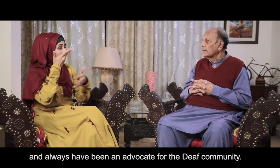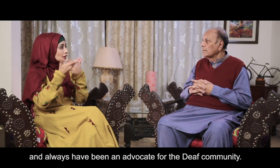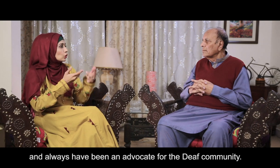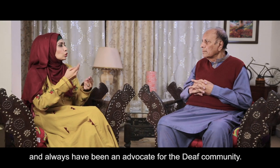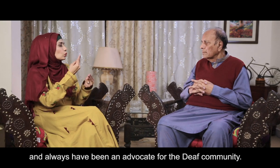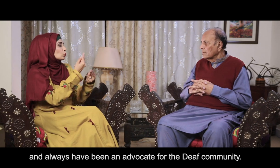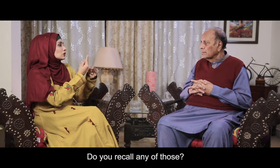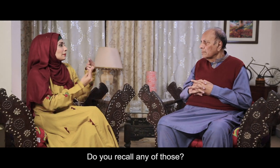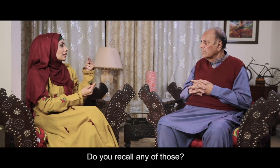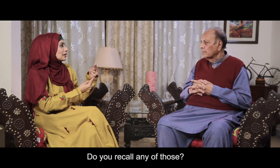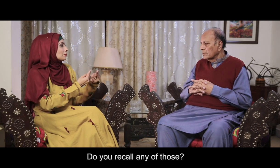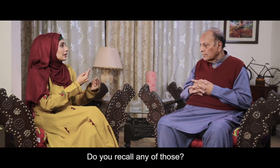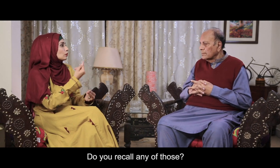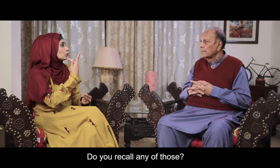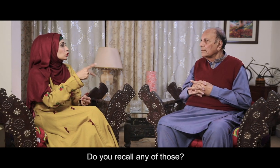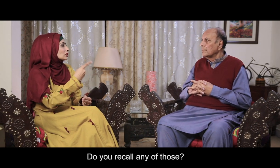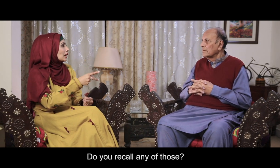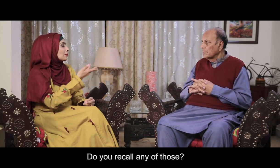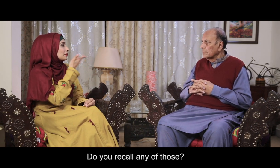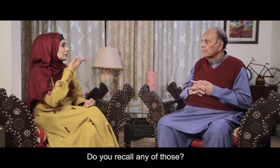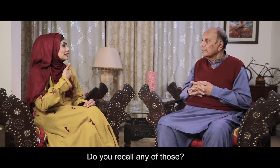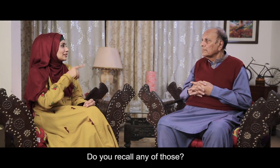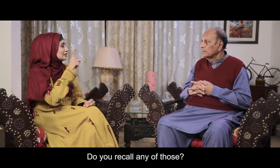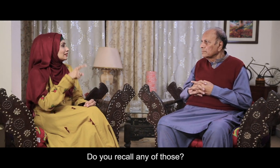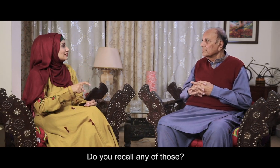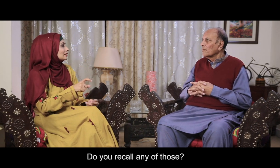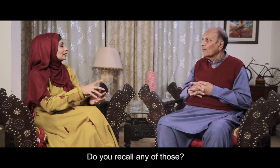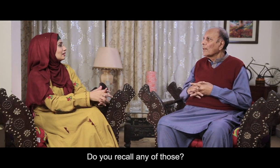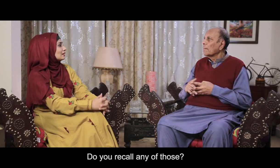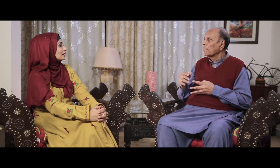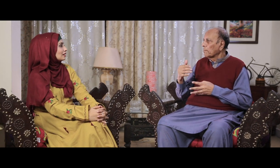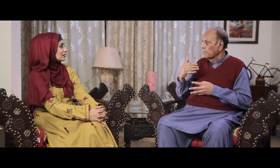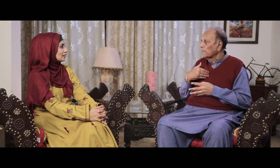की, तो उसके बारे में कुछ नाम हमें बताएं।